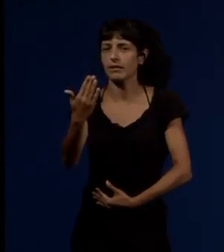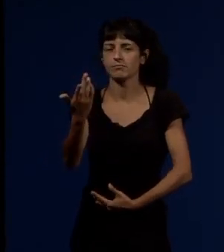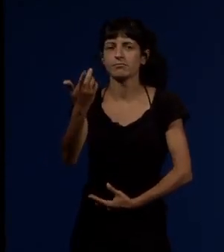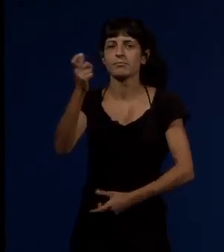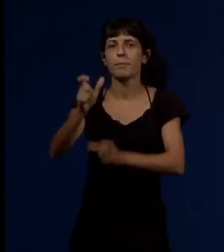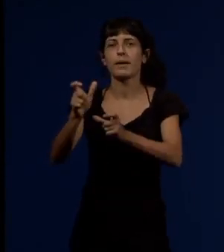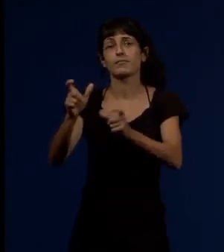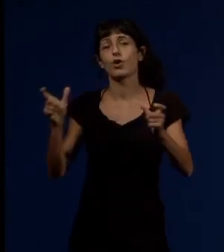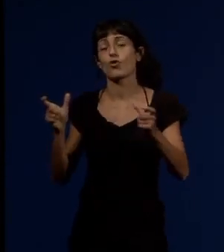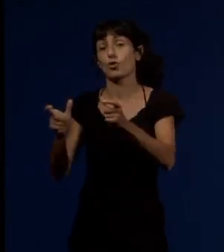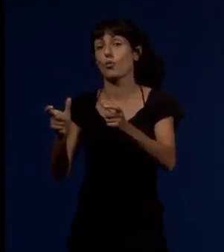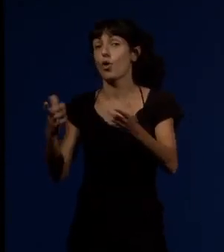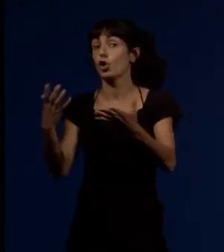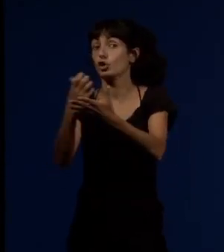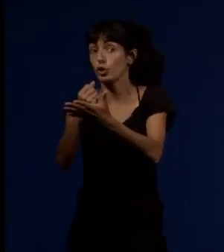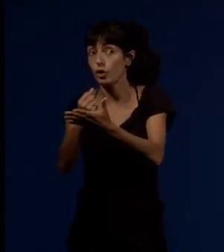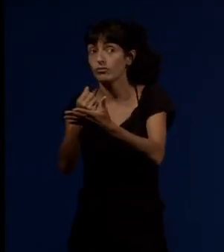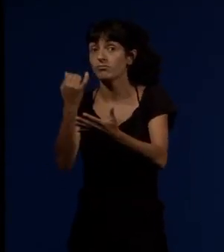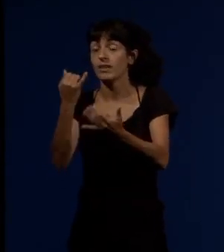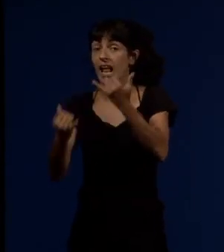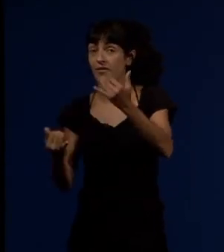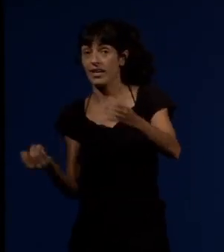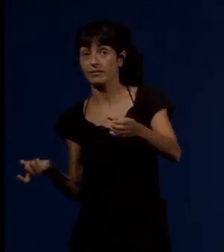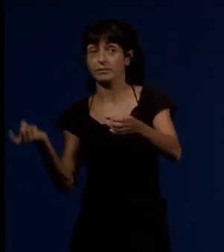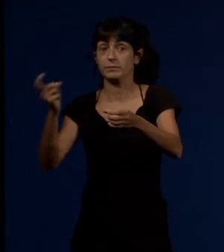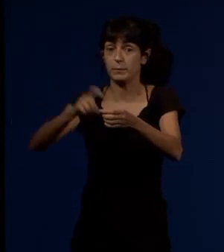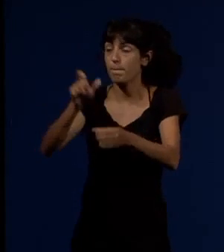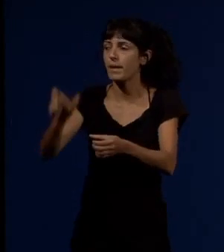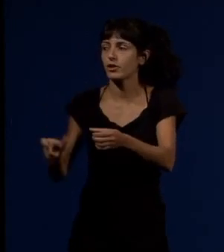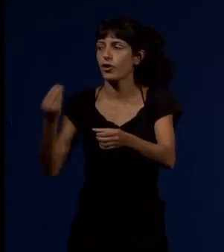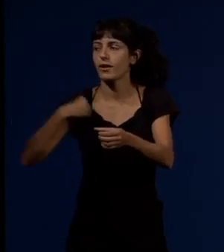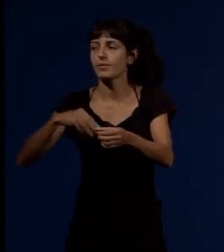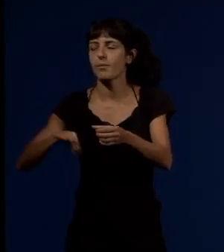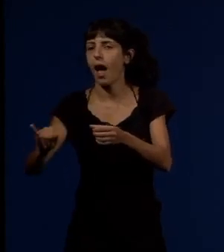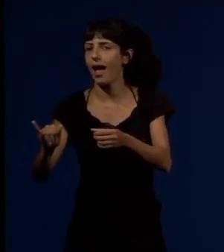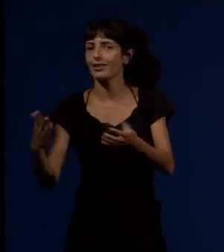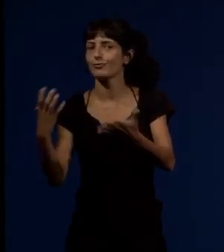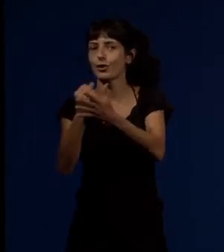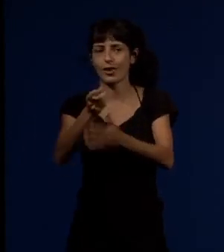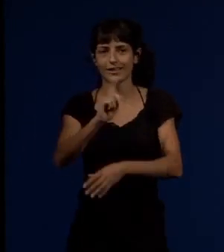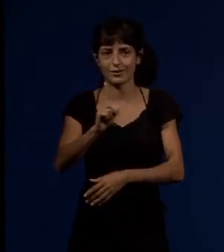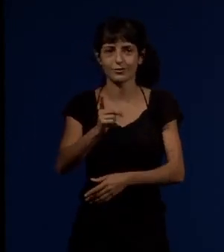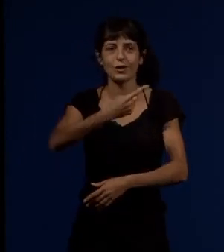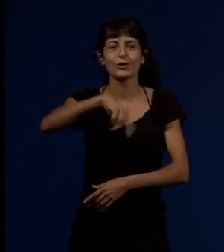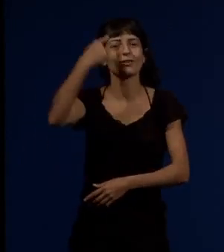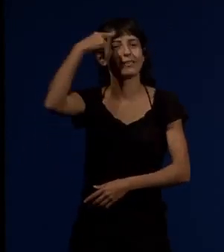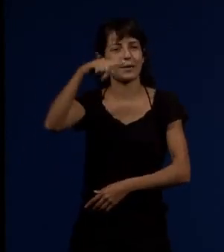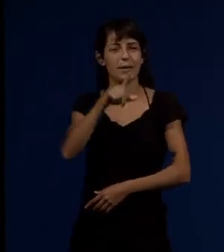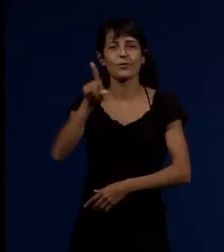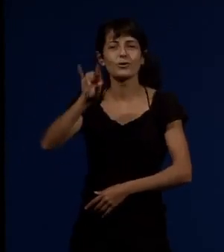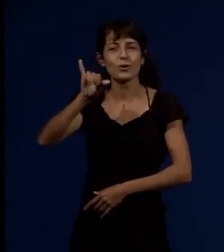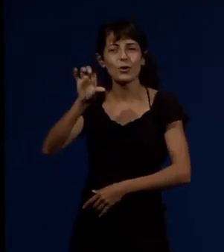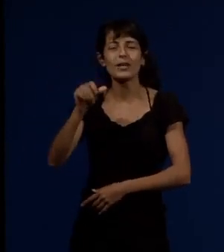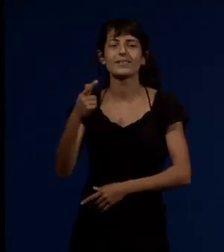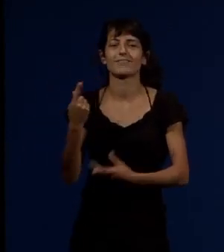organizacións teñen esta decencia ou esta dignidade de termos ao Luís que nós sabemos que está deste lado